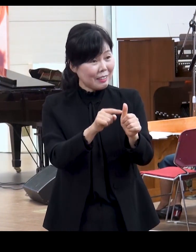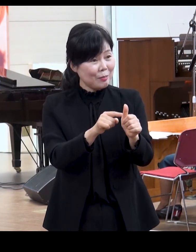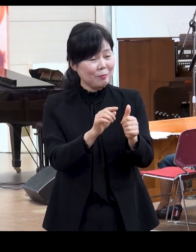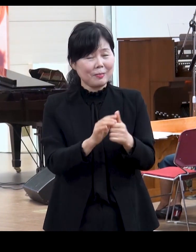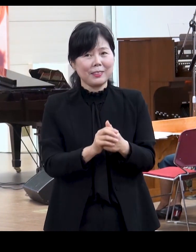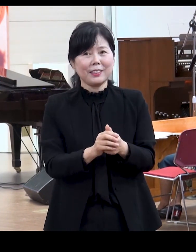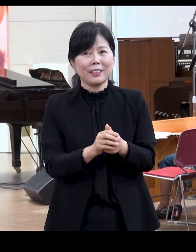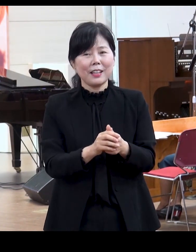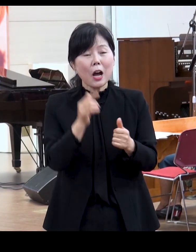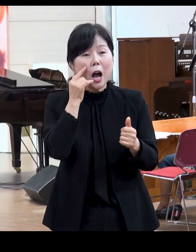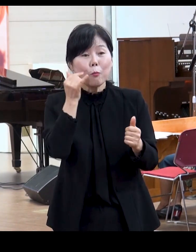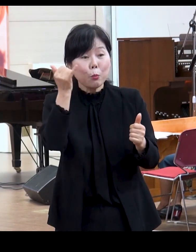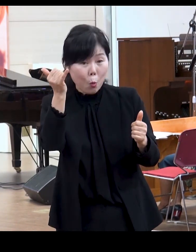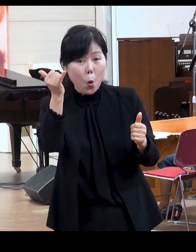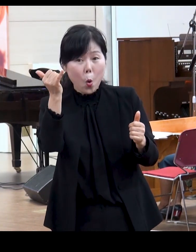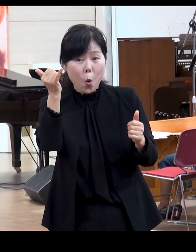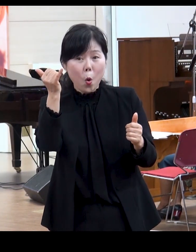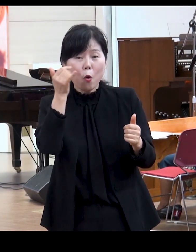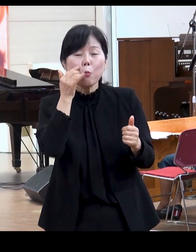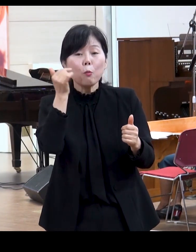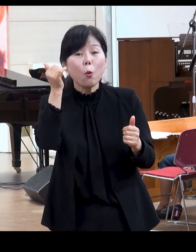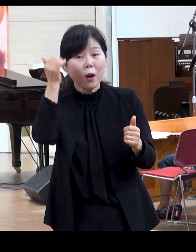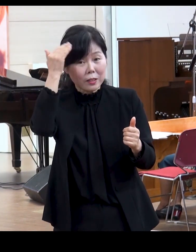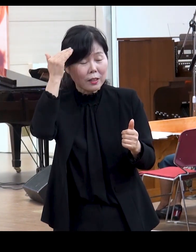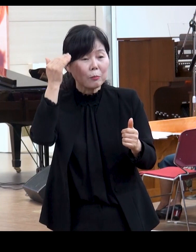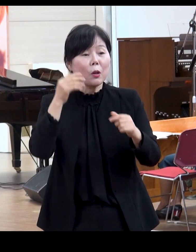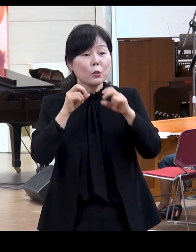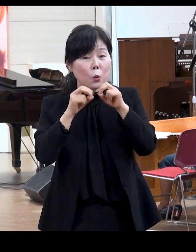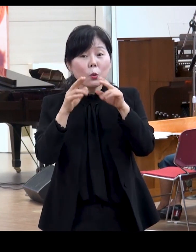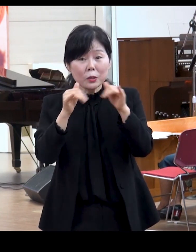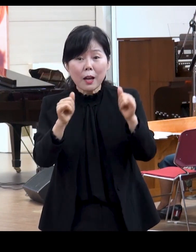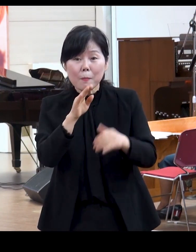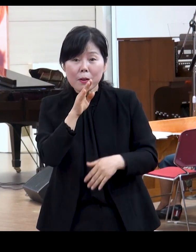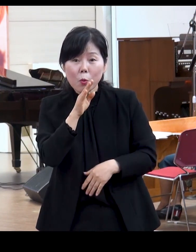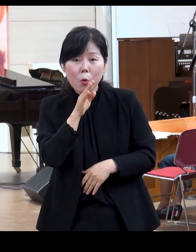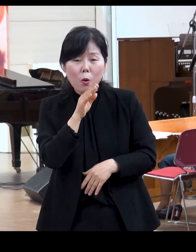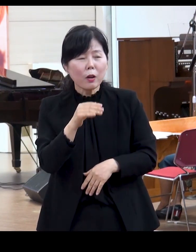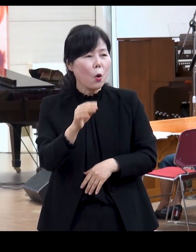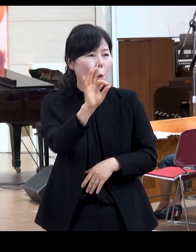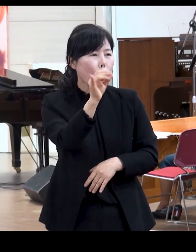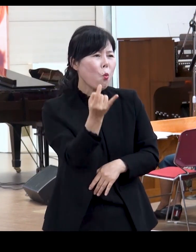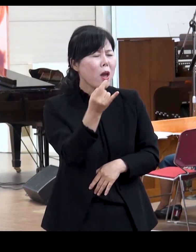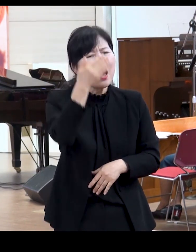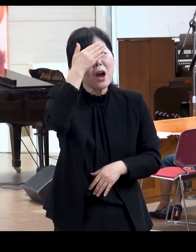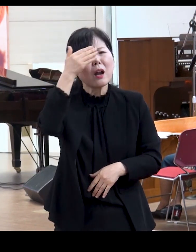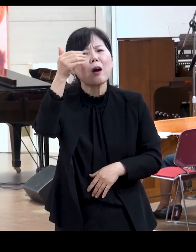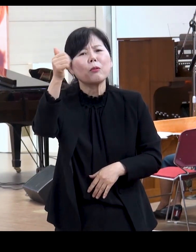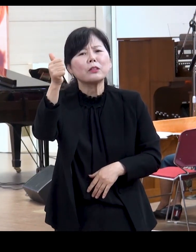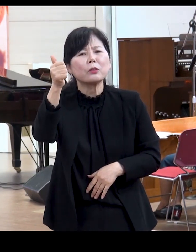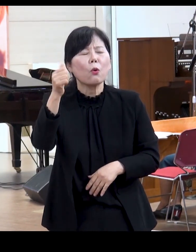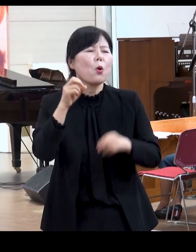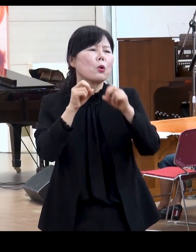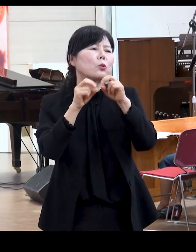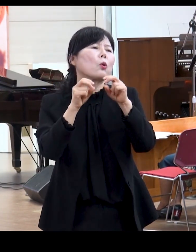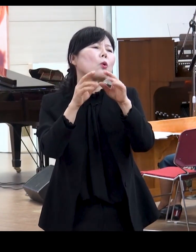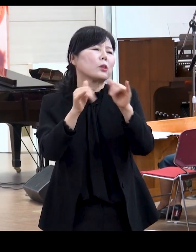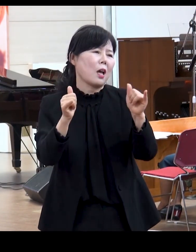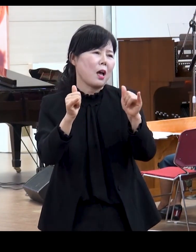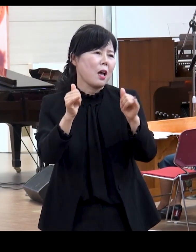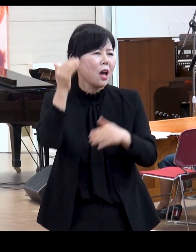린튼 박사의 그 아버지 어머니도 선교사님이지만 사실은 그 외할아버지가 또 유명한 선교사님이에요.